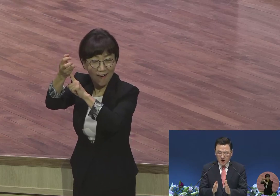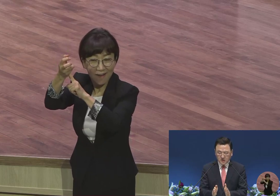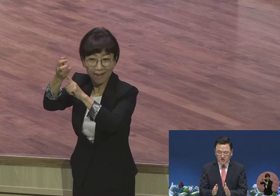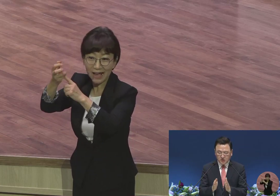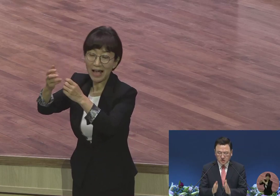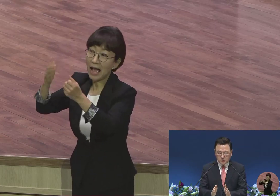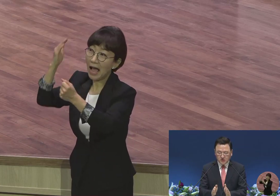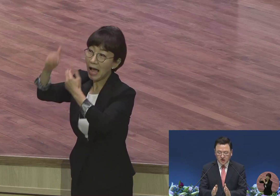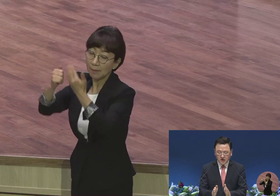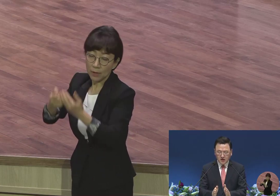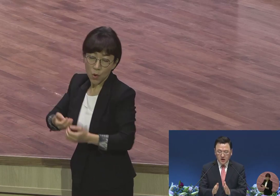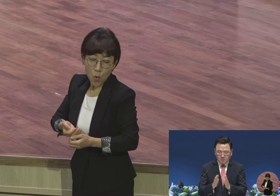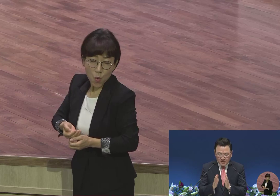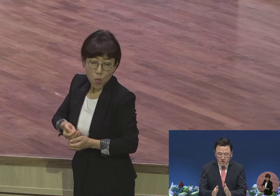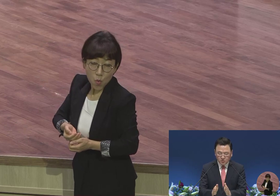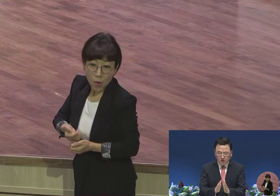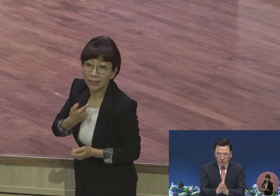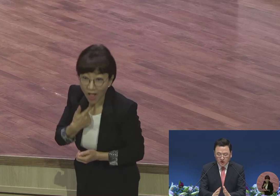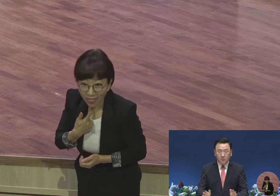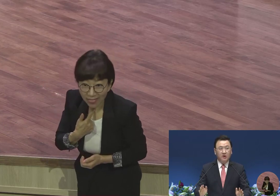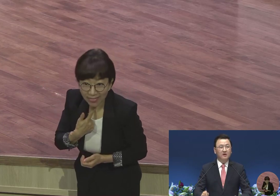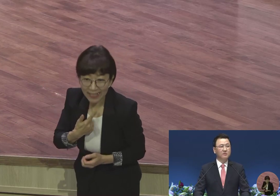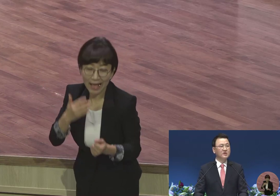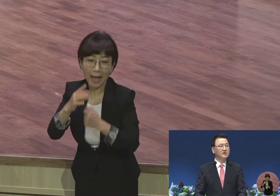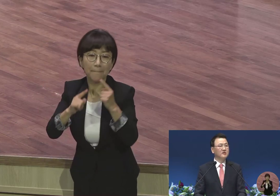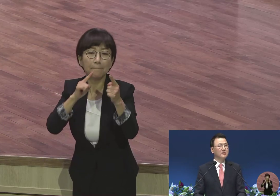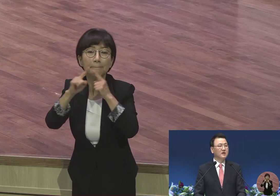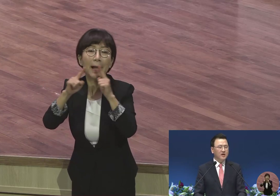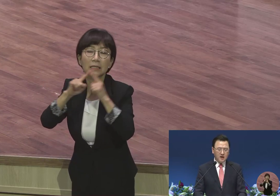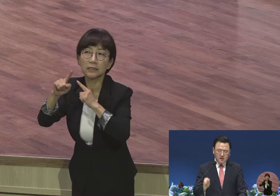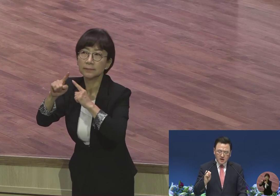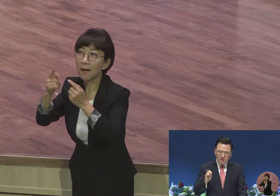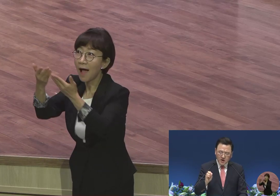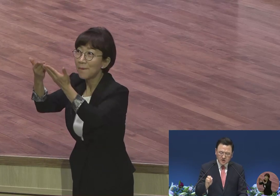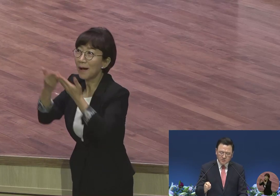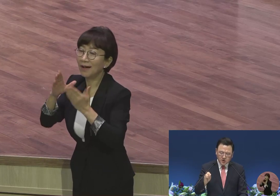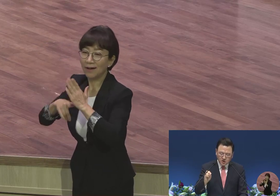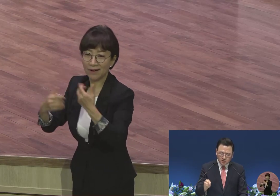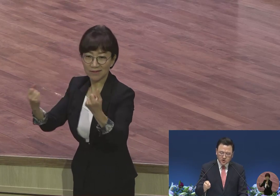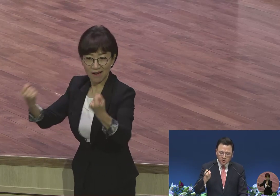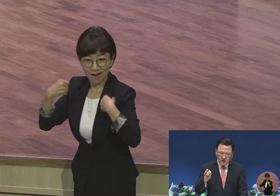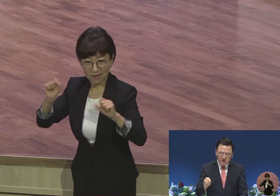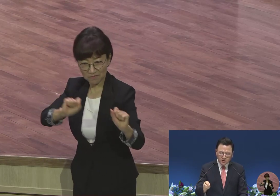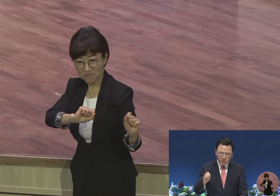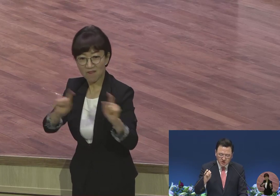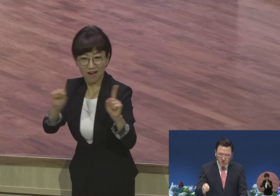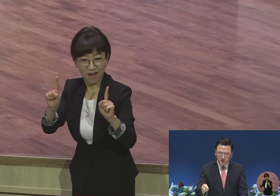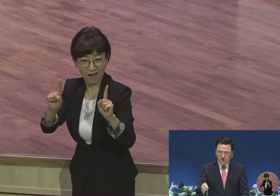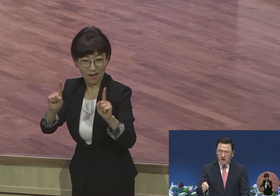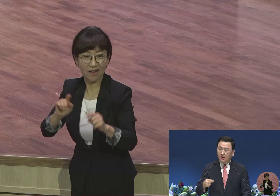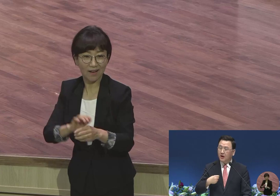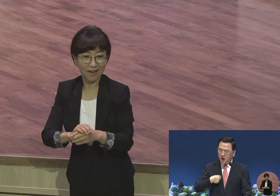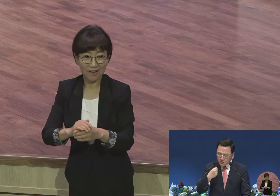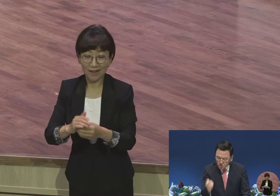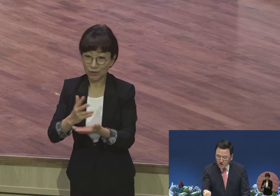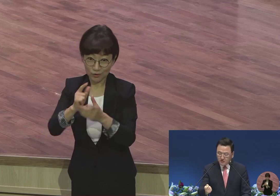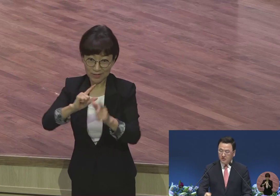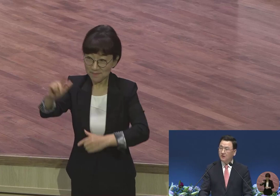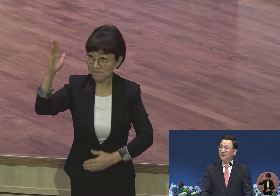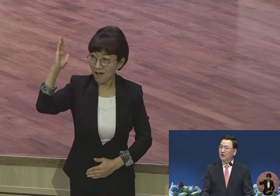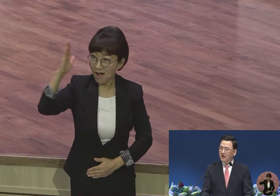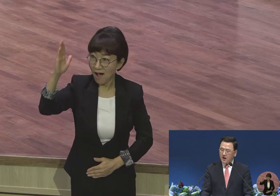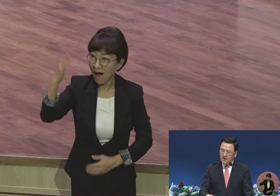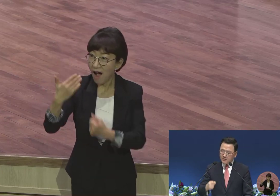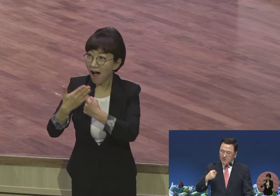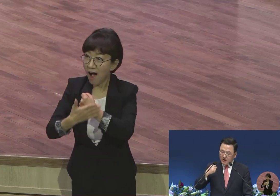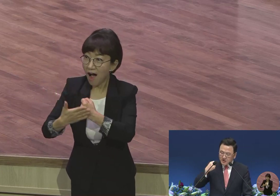입에서 나오는 말씀을 들을 때 만족하고 행복한 겁니다. 강단의 말씀이 들려지고 깨달으고 믿어질 때 행복한